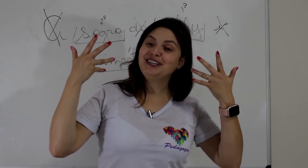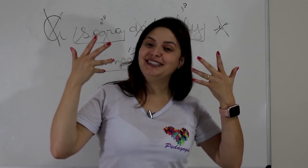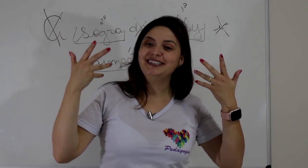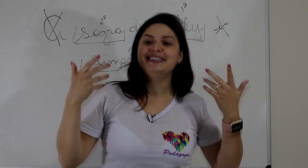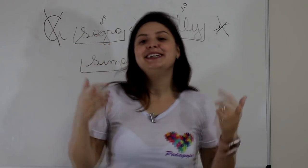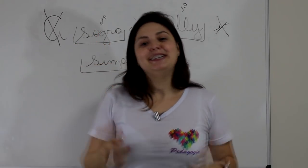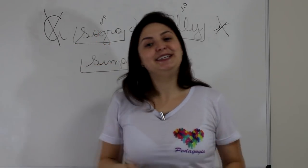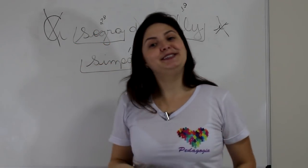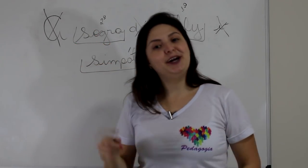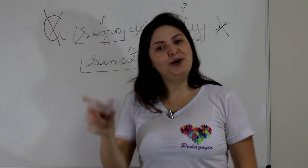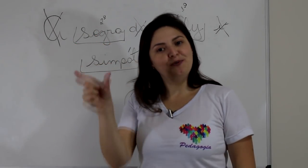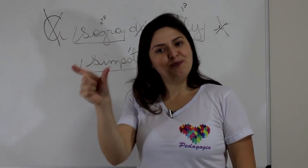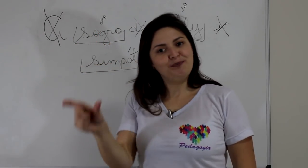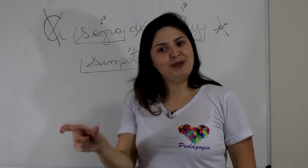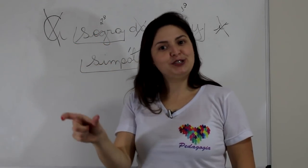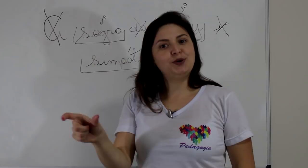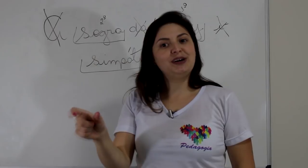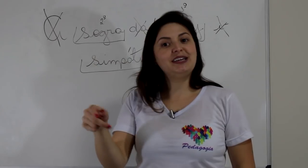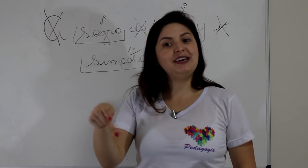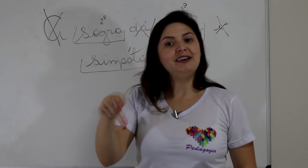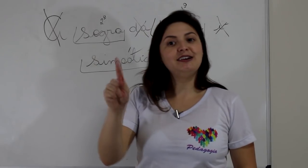simpática. Então, pessoa aqui,